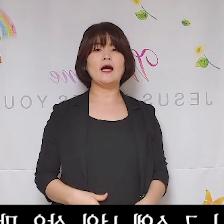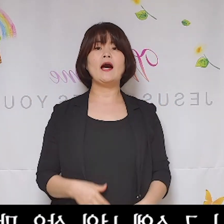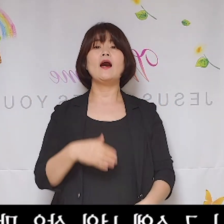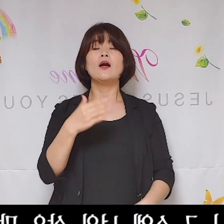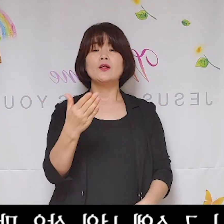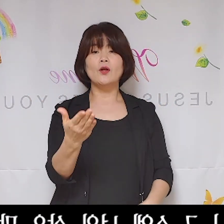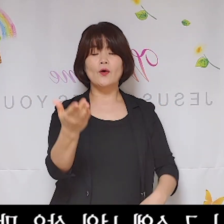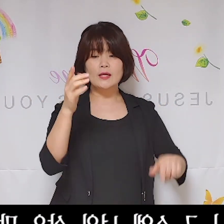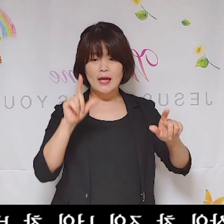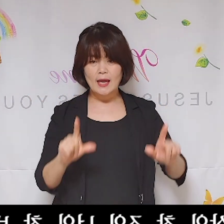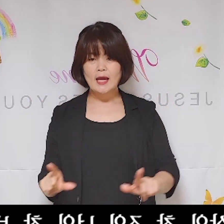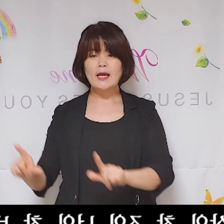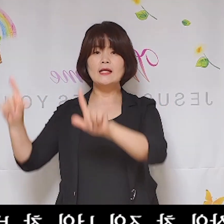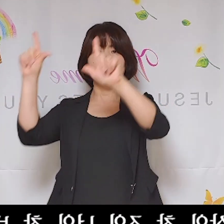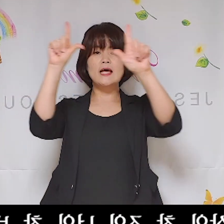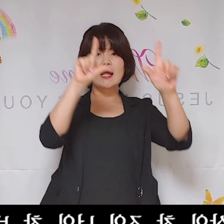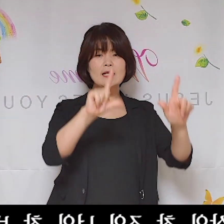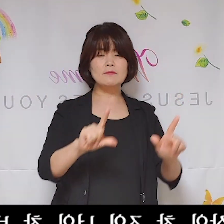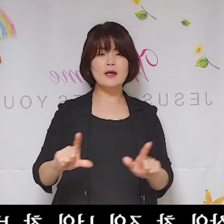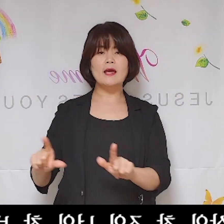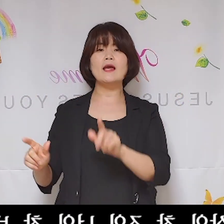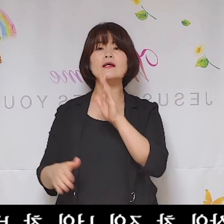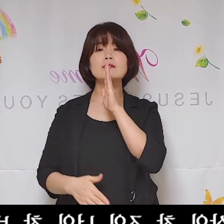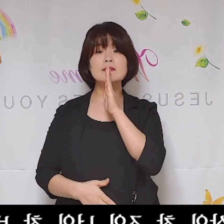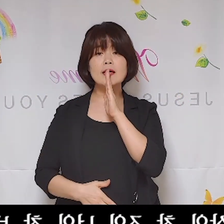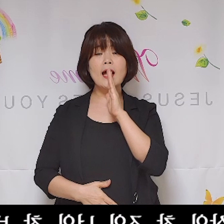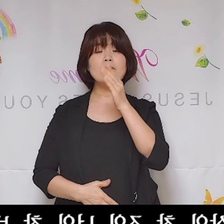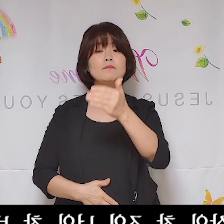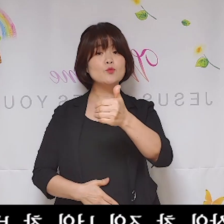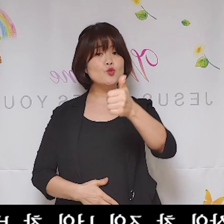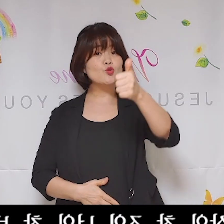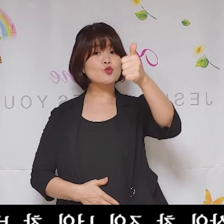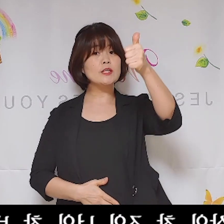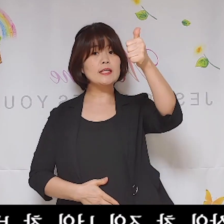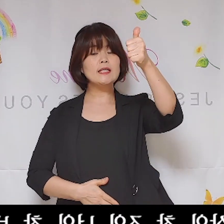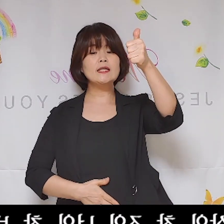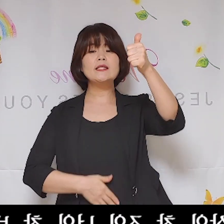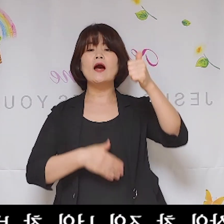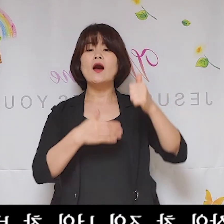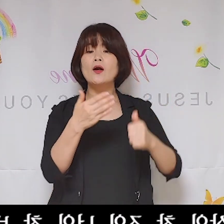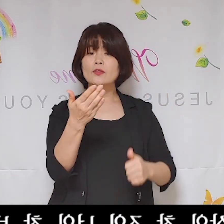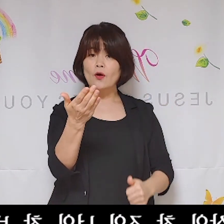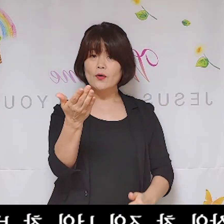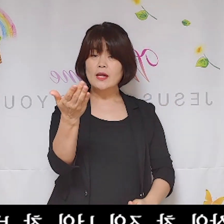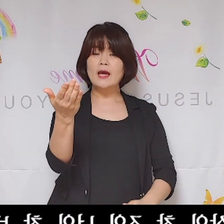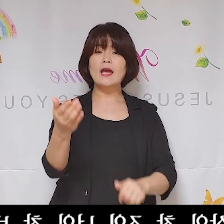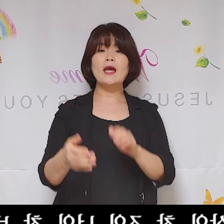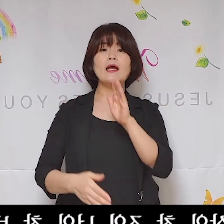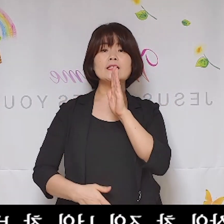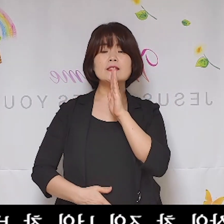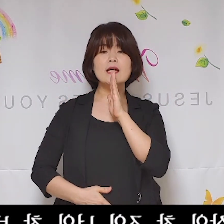연결하겠습니다. 너의 삶의 참 주인, 너의